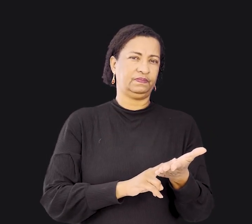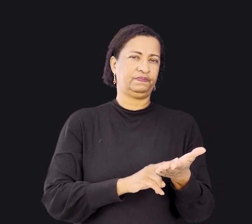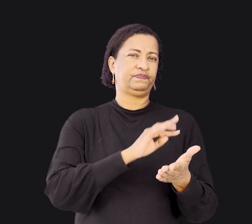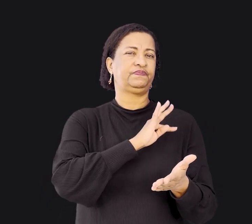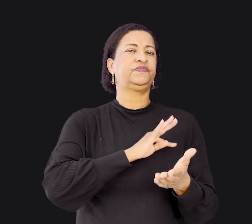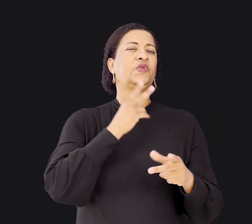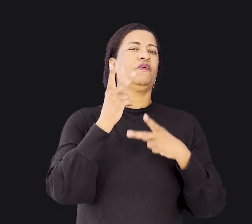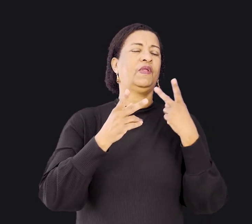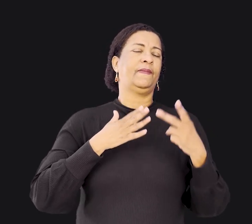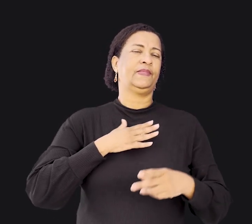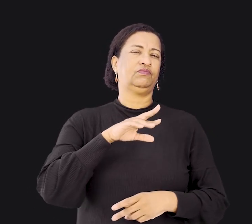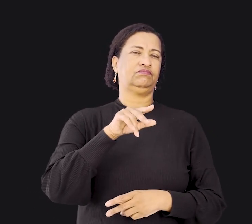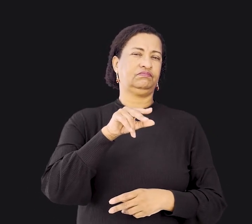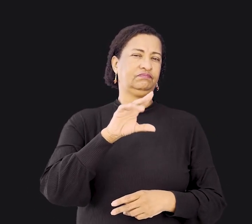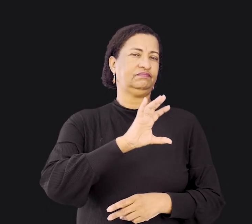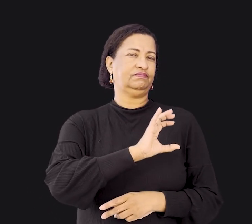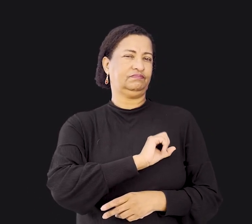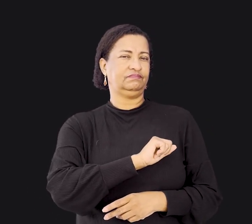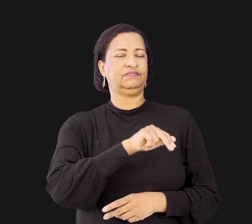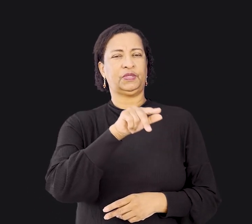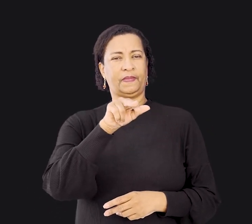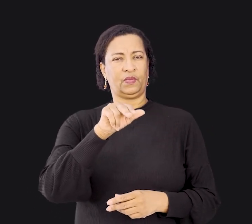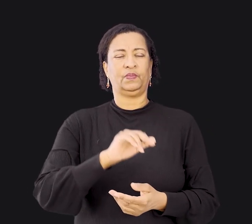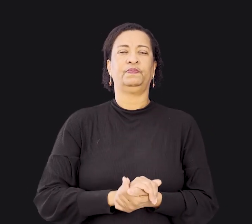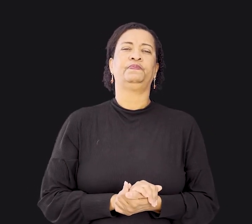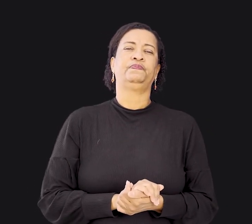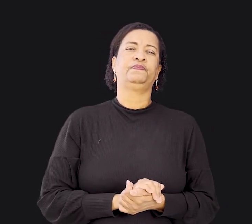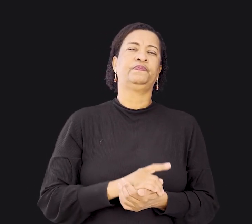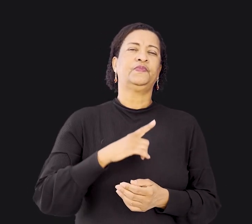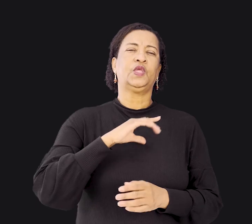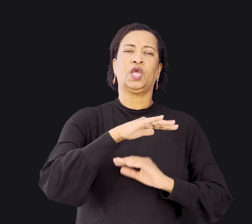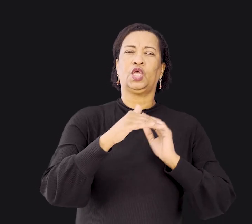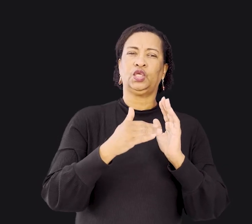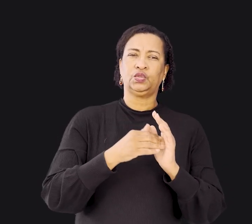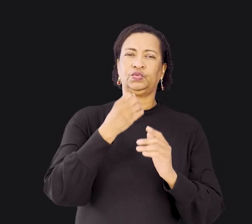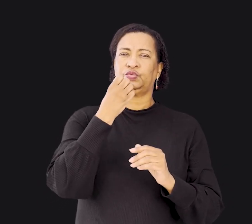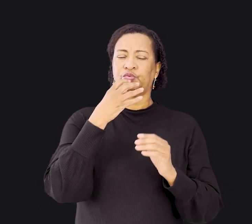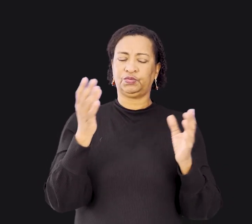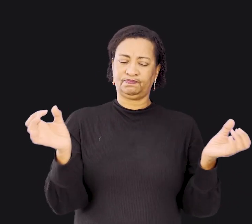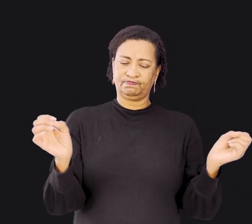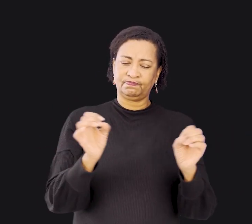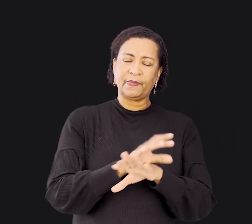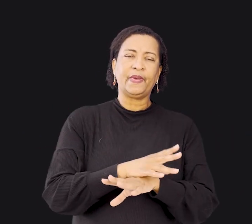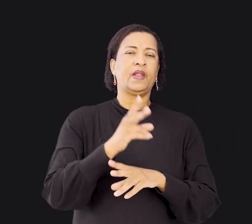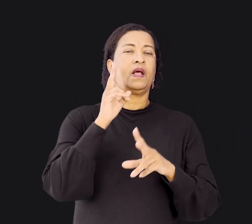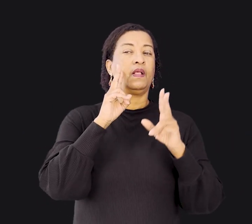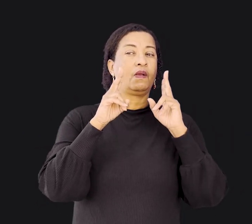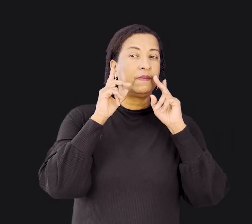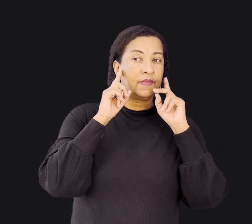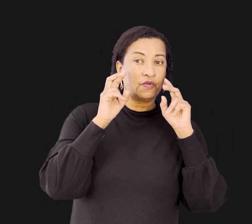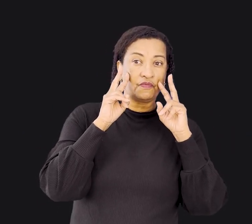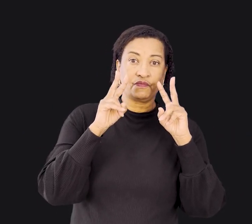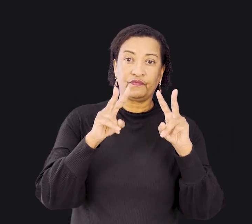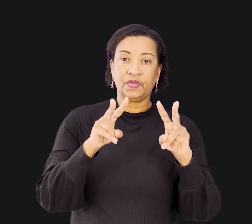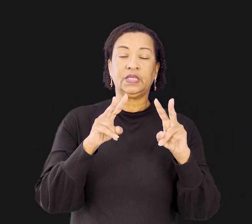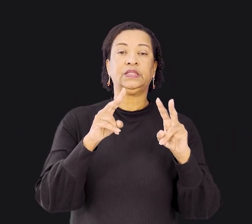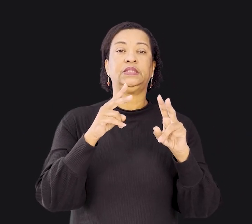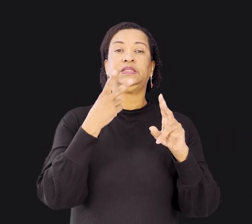Meus amados irmãos, tenham isto em mente. Sejam todos prontos para ouvir, tardios para falar e tardios para